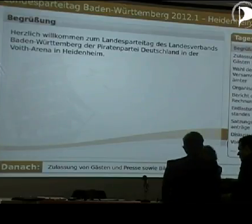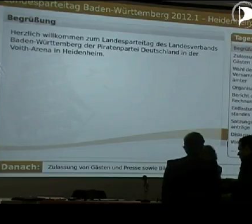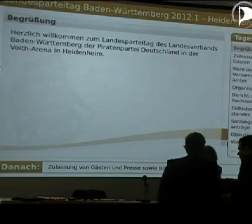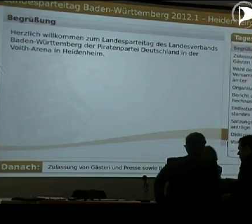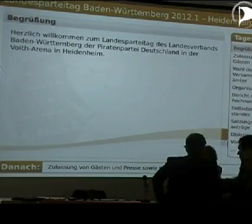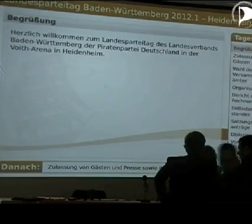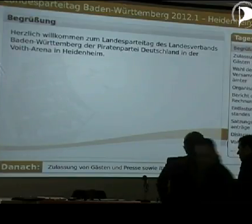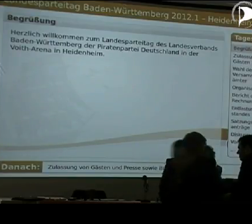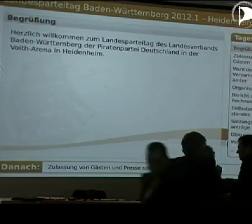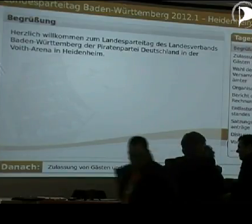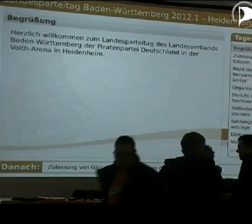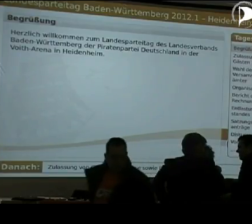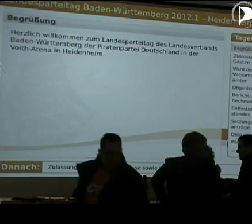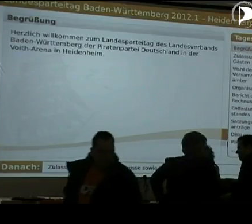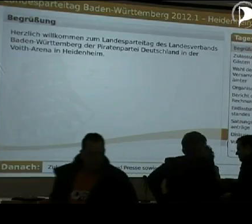ja